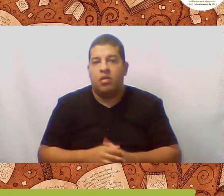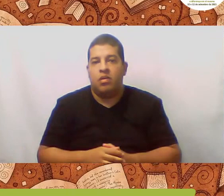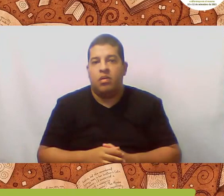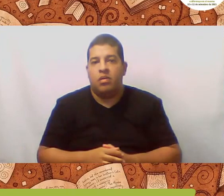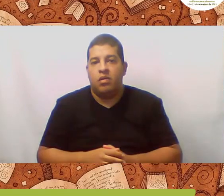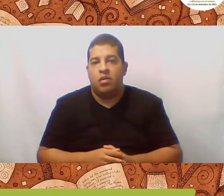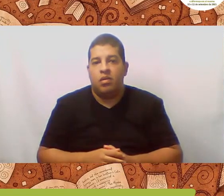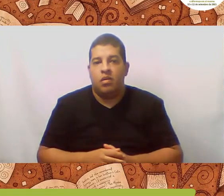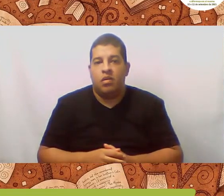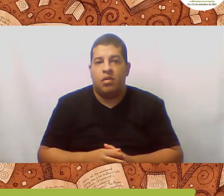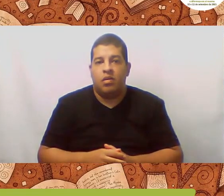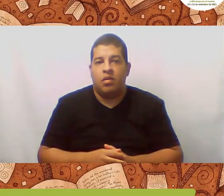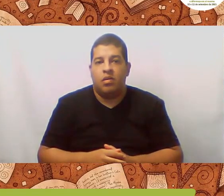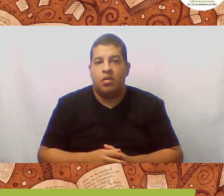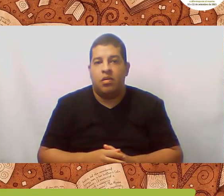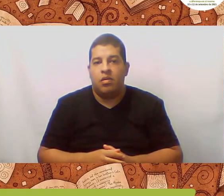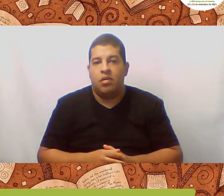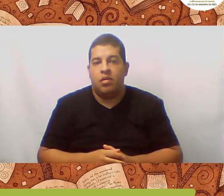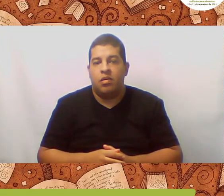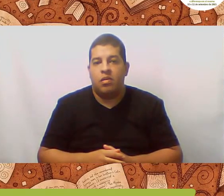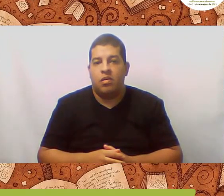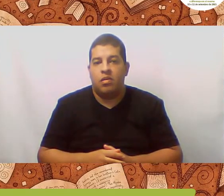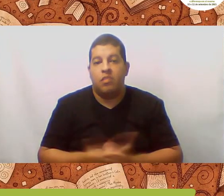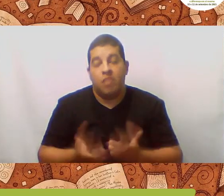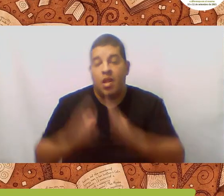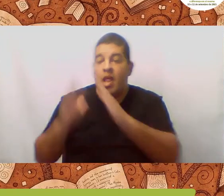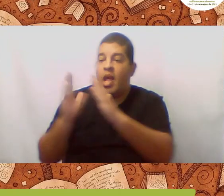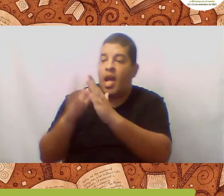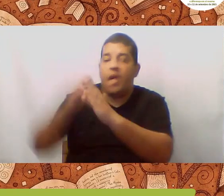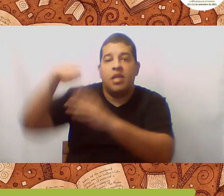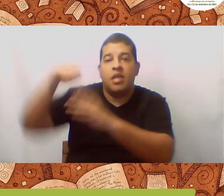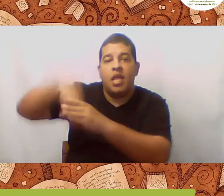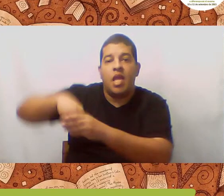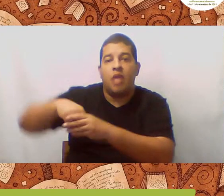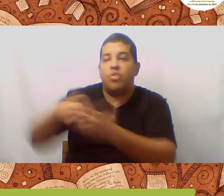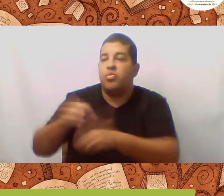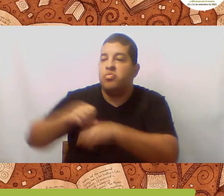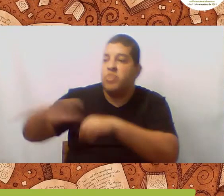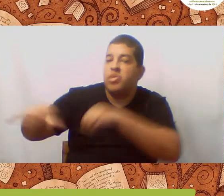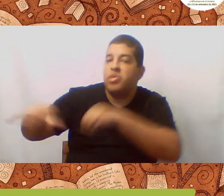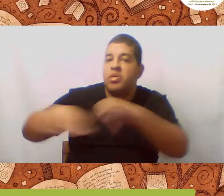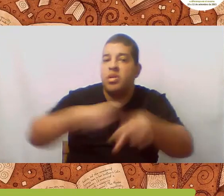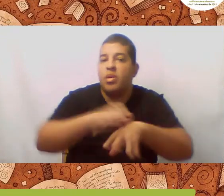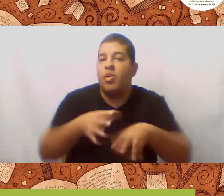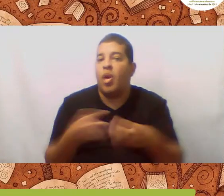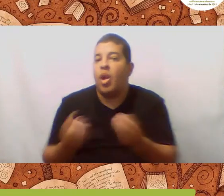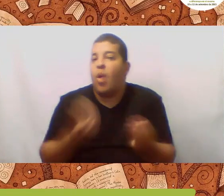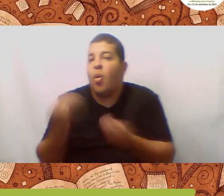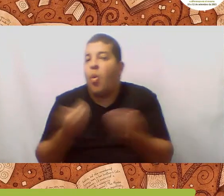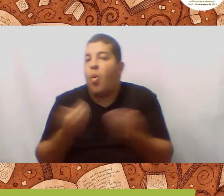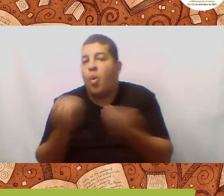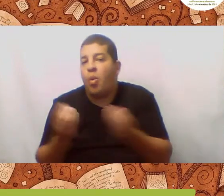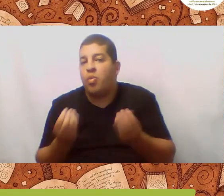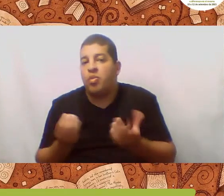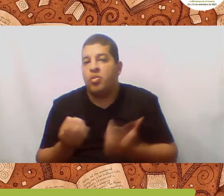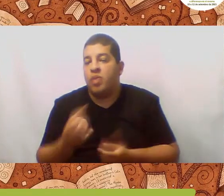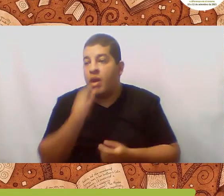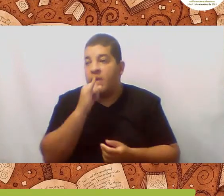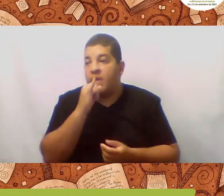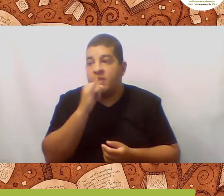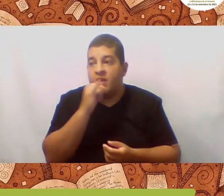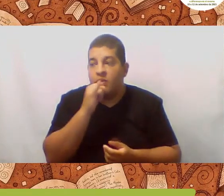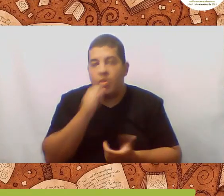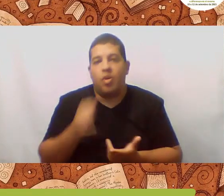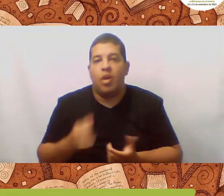nas atividades laborais na casa, né, onde as mulheres carregam o grosso dos